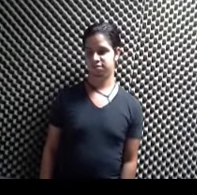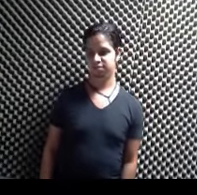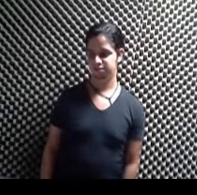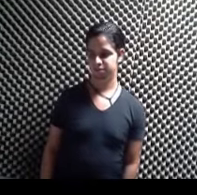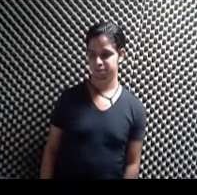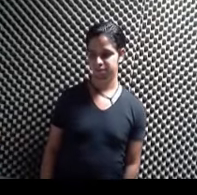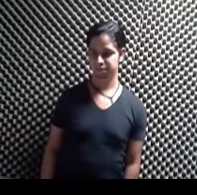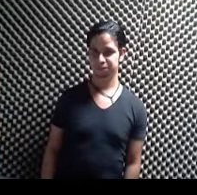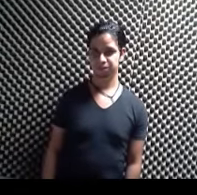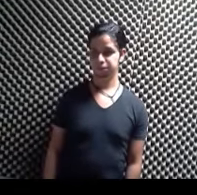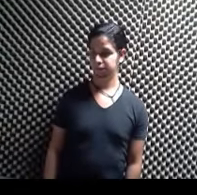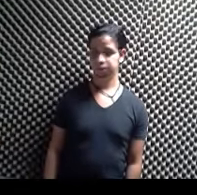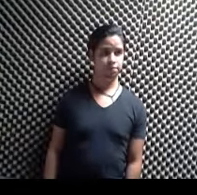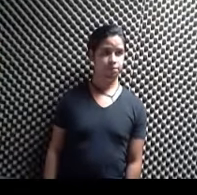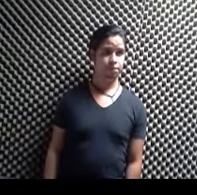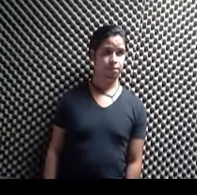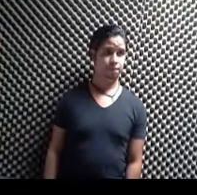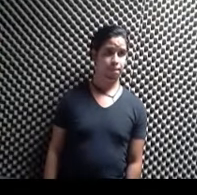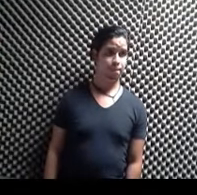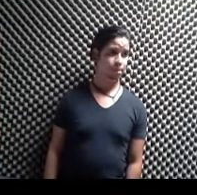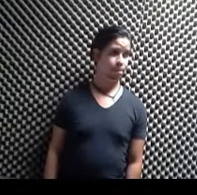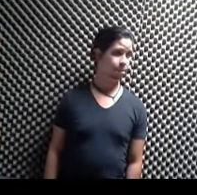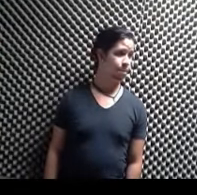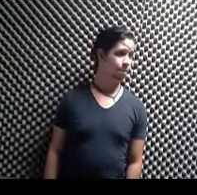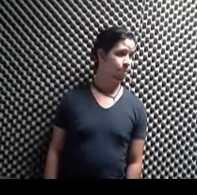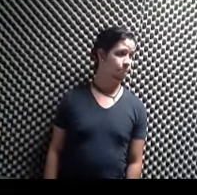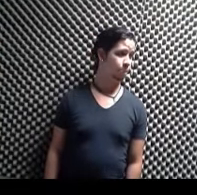y sin contrato más completo. Detalles en la...